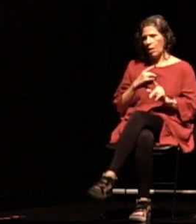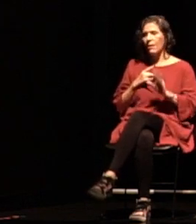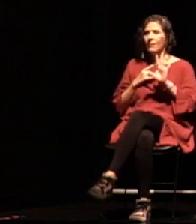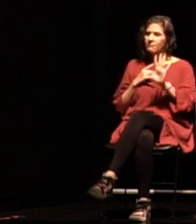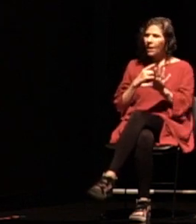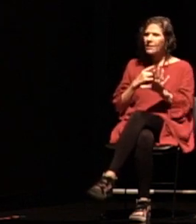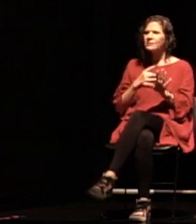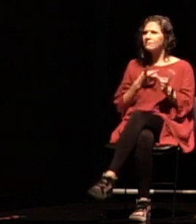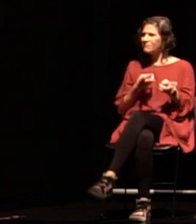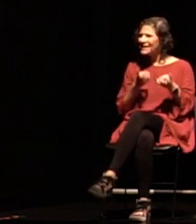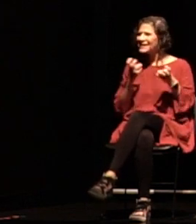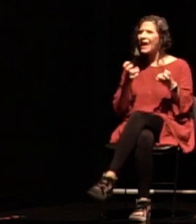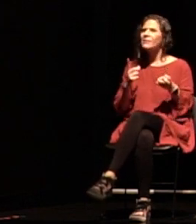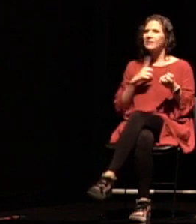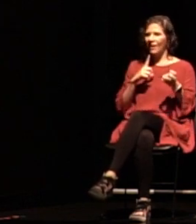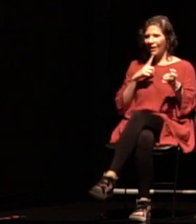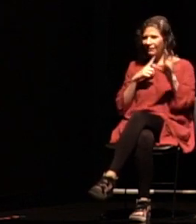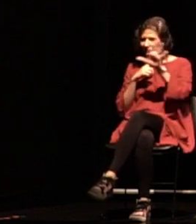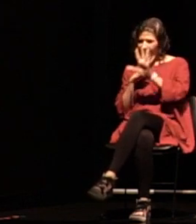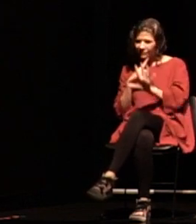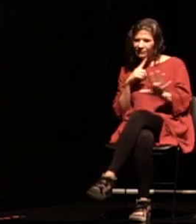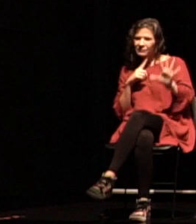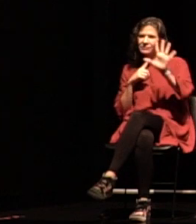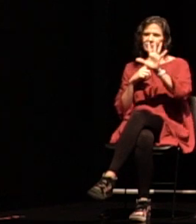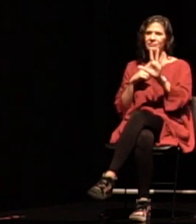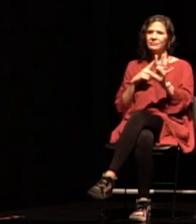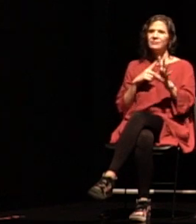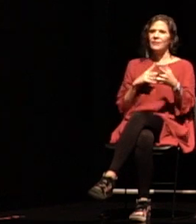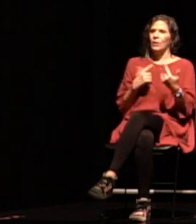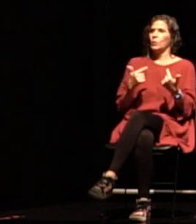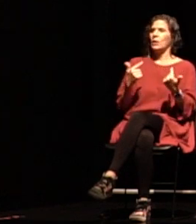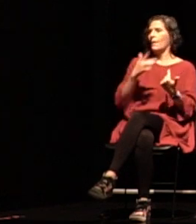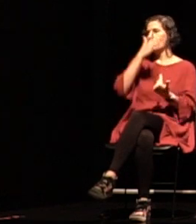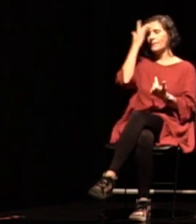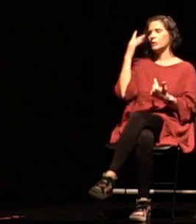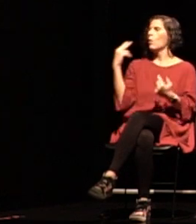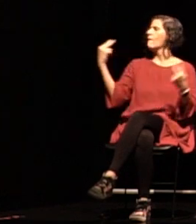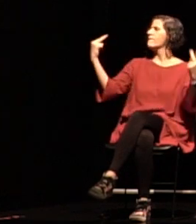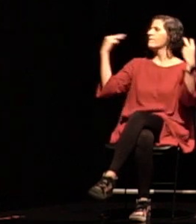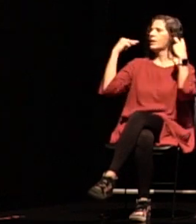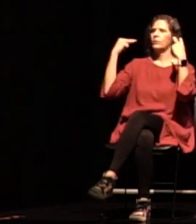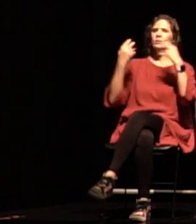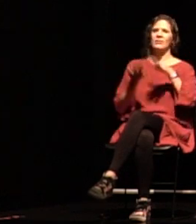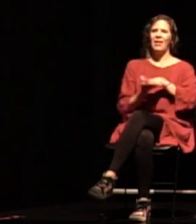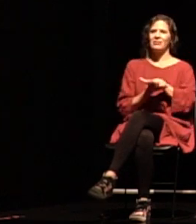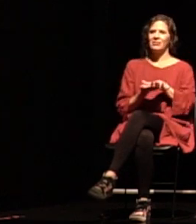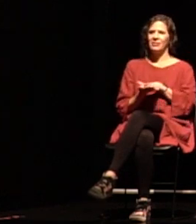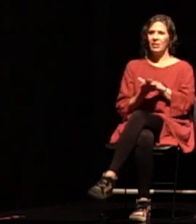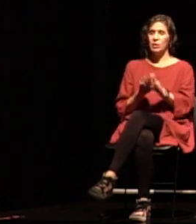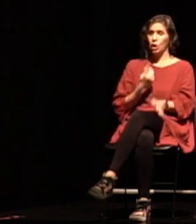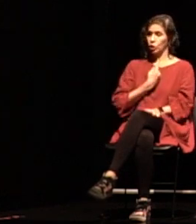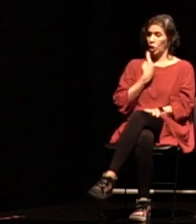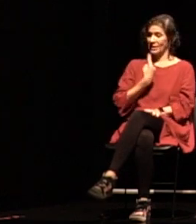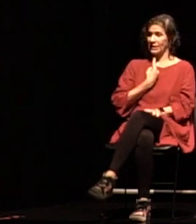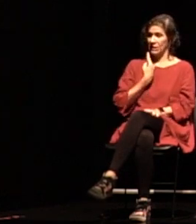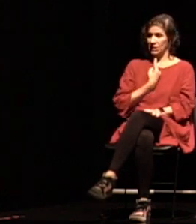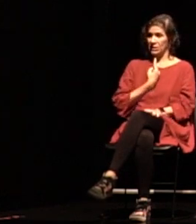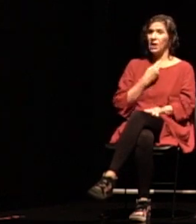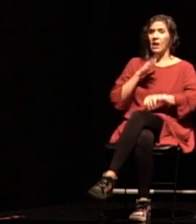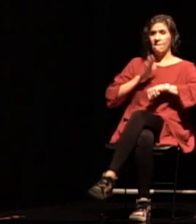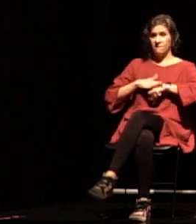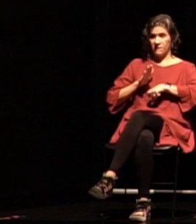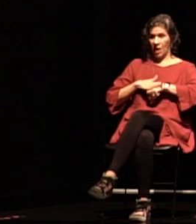é notável a circunstância, porque ela não tem audiência, ela está só, ela providencia